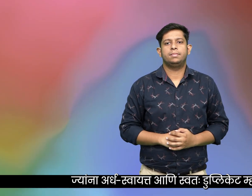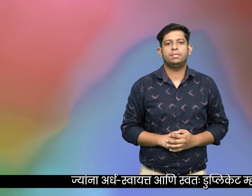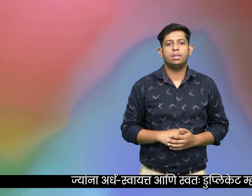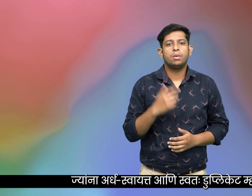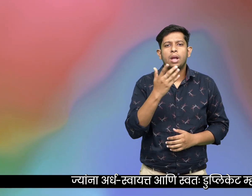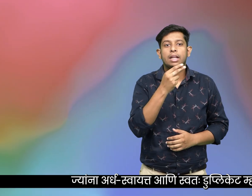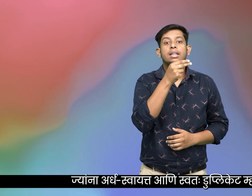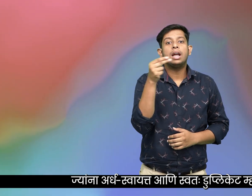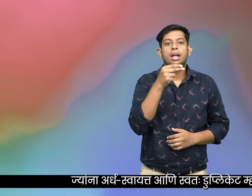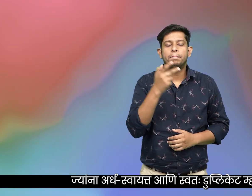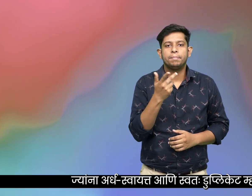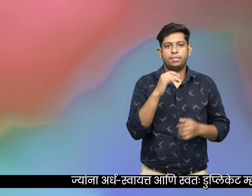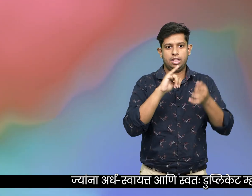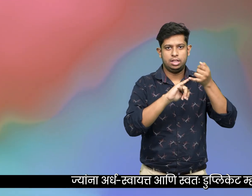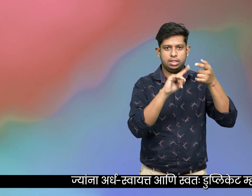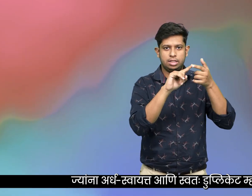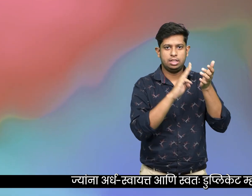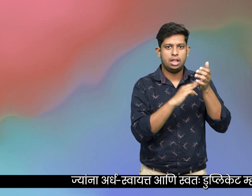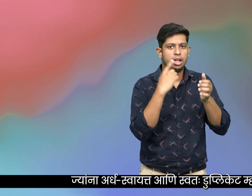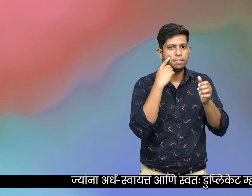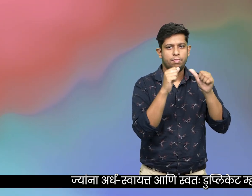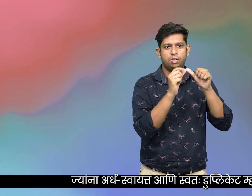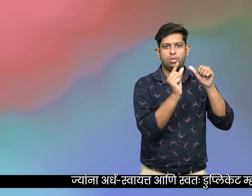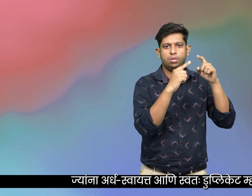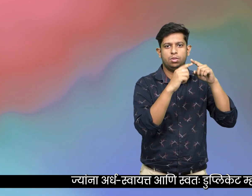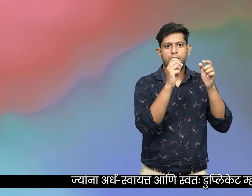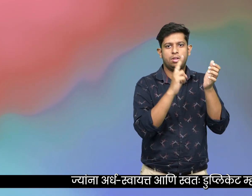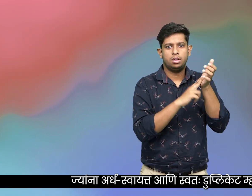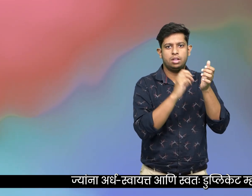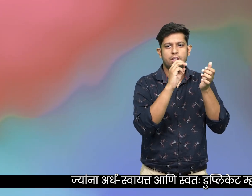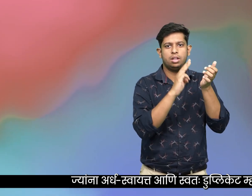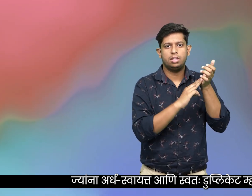ज्यांना अर्ध स्वायत्त आणि स्वतः डुप्लिकेट म्हणतात.